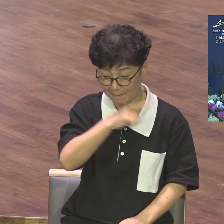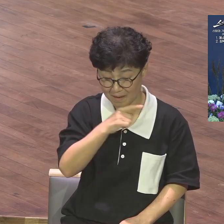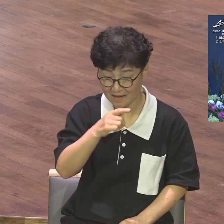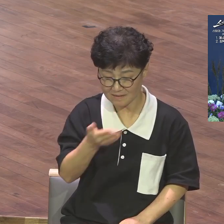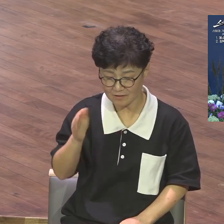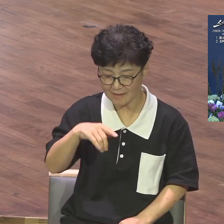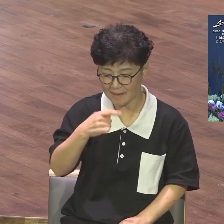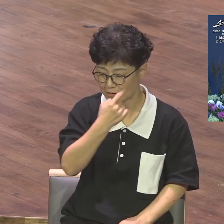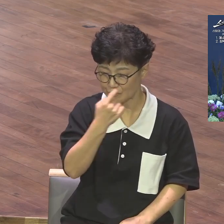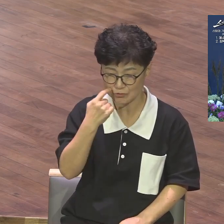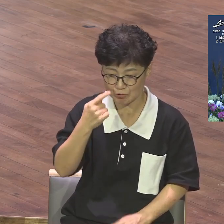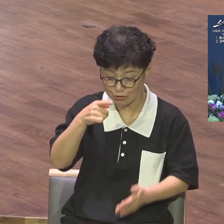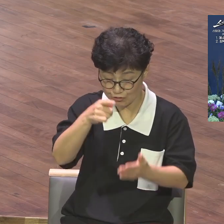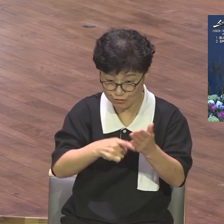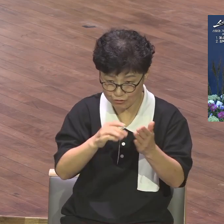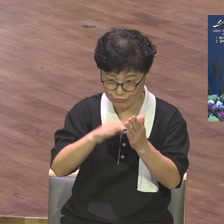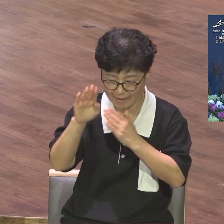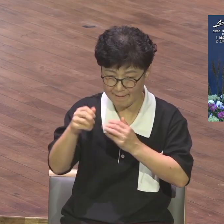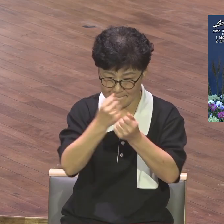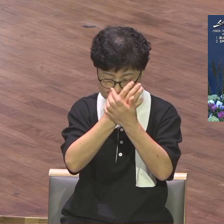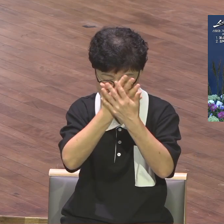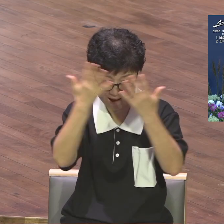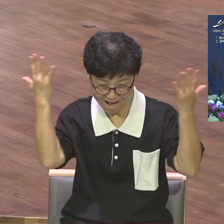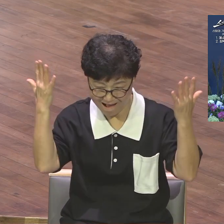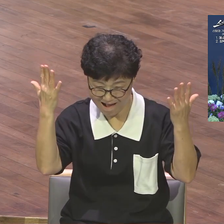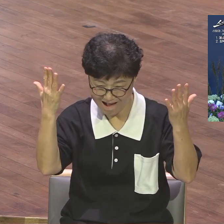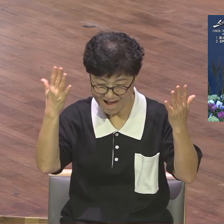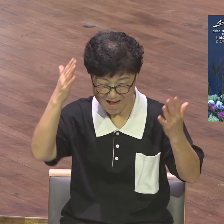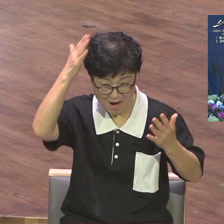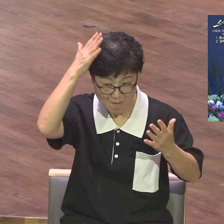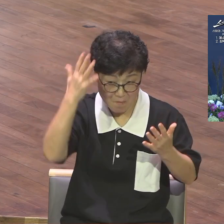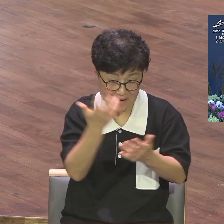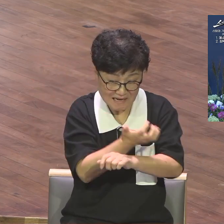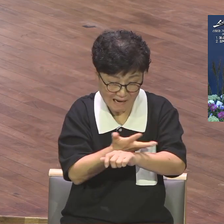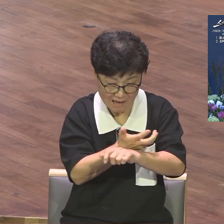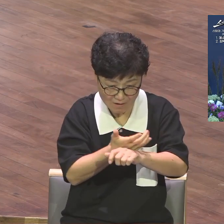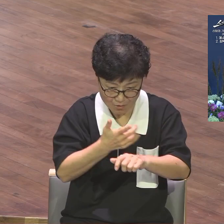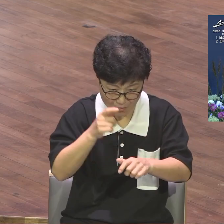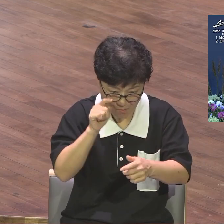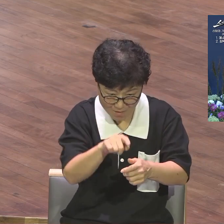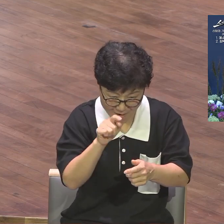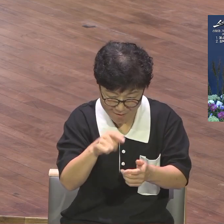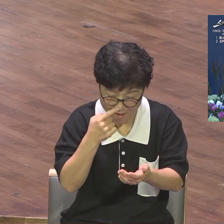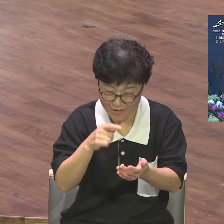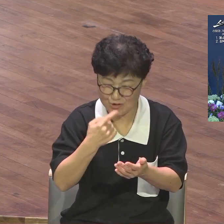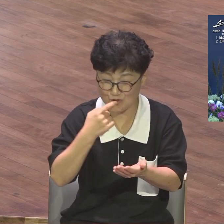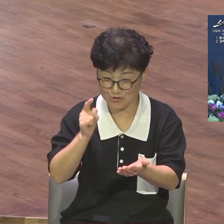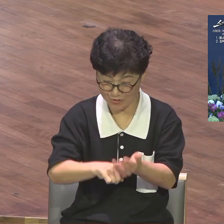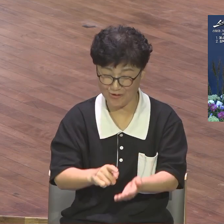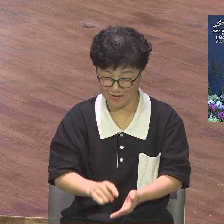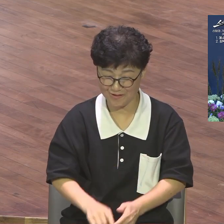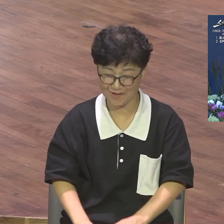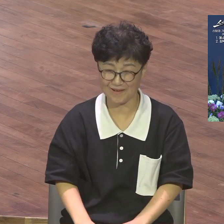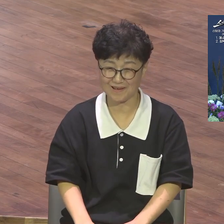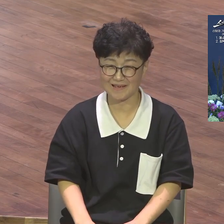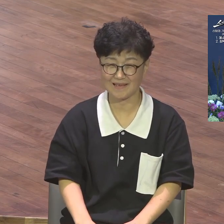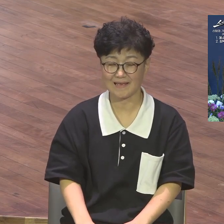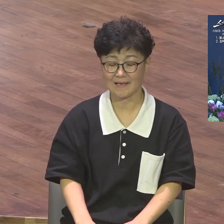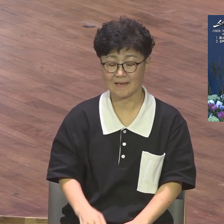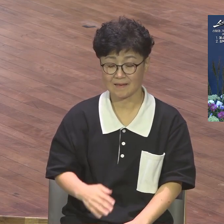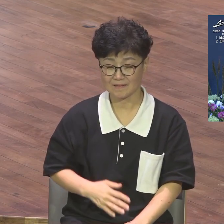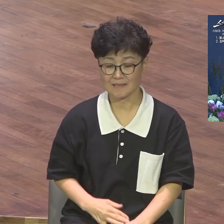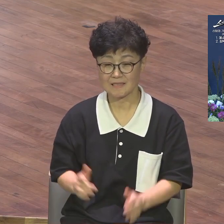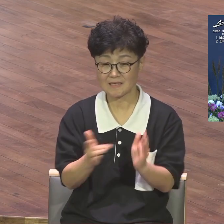마찬가지입니다. 우리가 영안이 열리고 내 안에 그리스도의 빛이 임하기 시작하면 그전에는 전혀 보이지 않았던 내